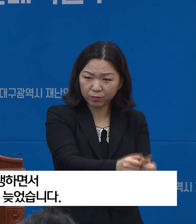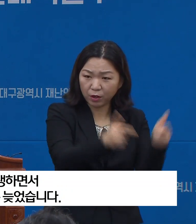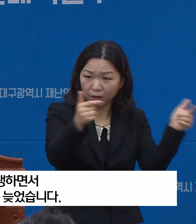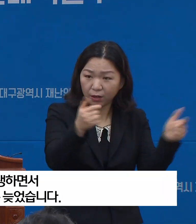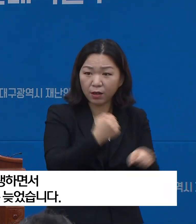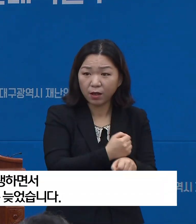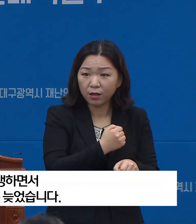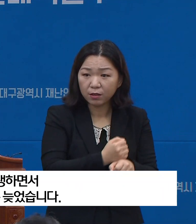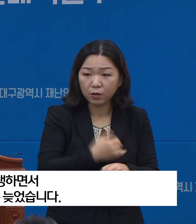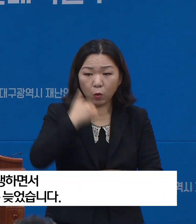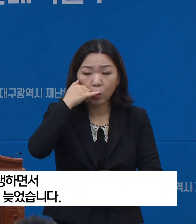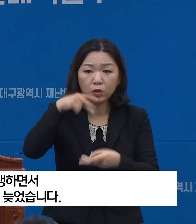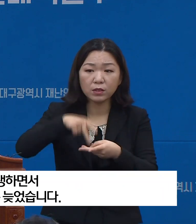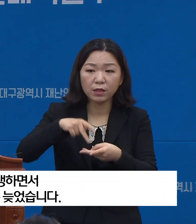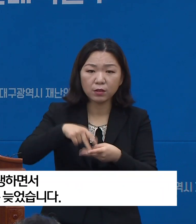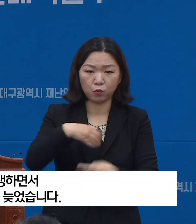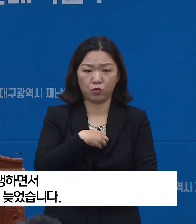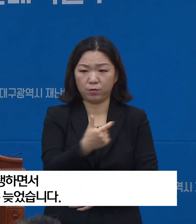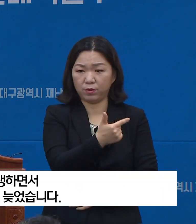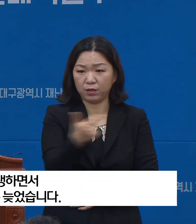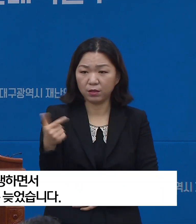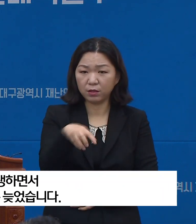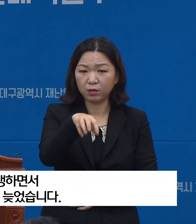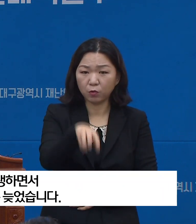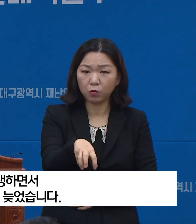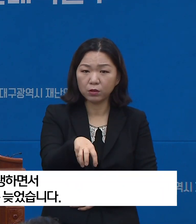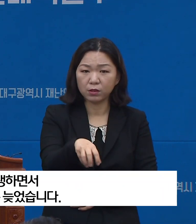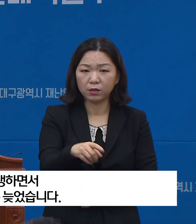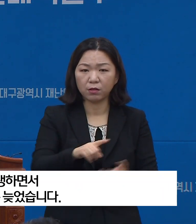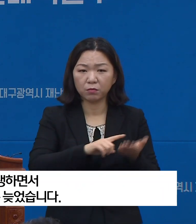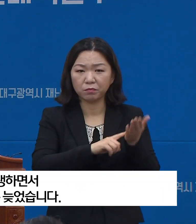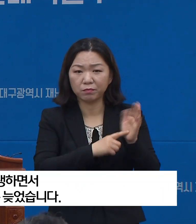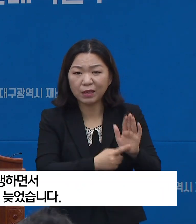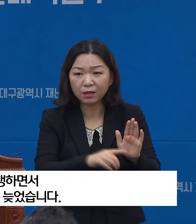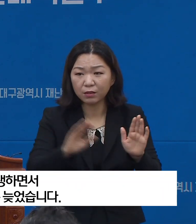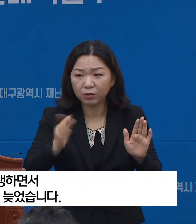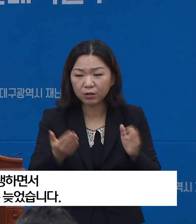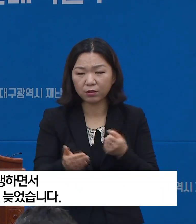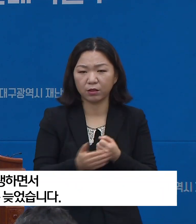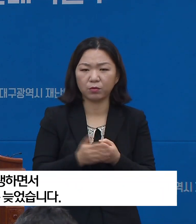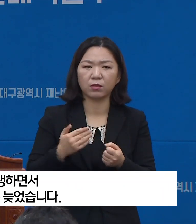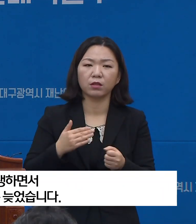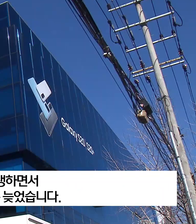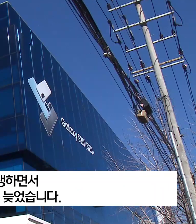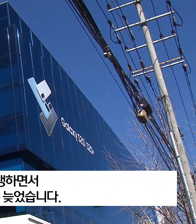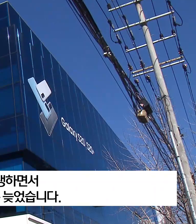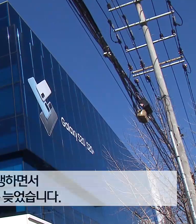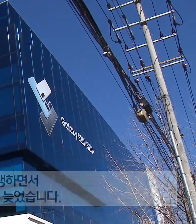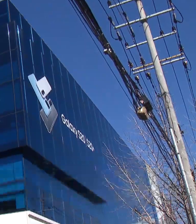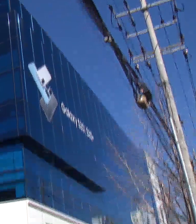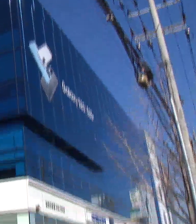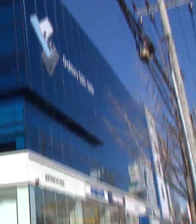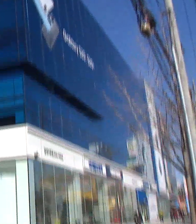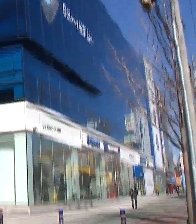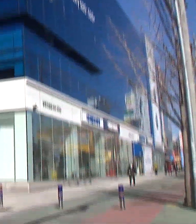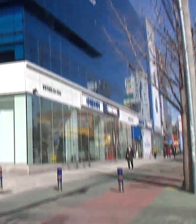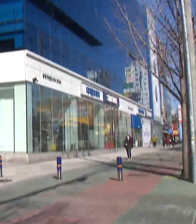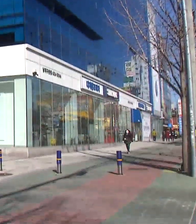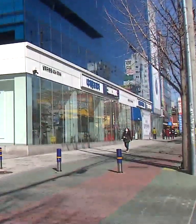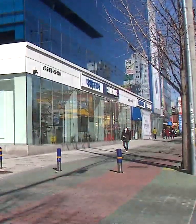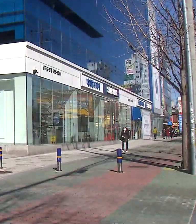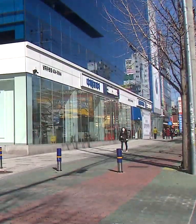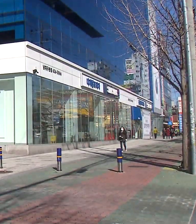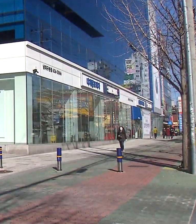고위험 그러한 시설로 그렇게 되면서 저희들도 사실은 늦었습니다. 대구 콜센터의